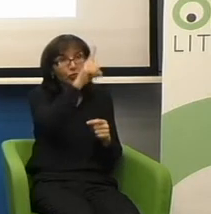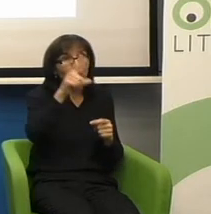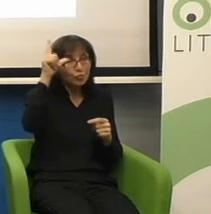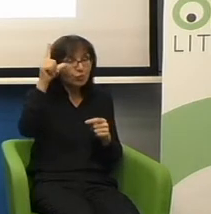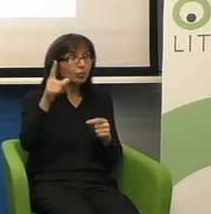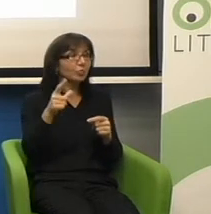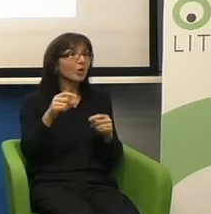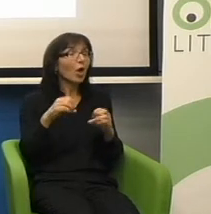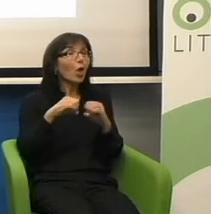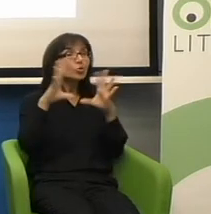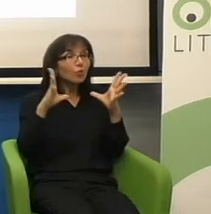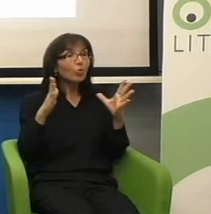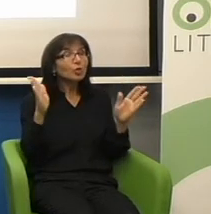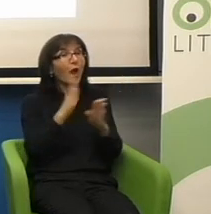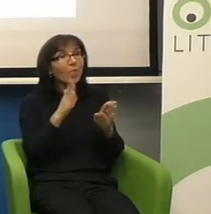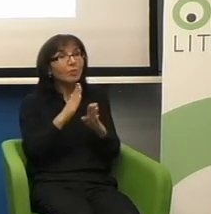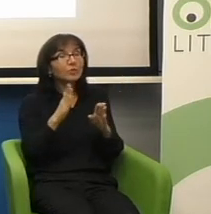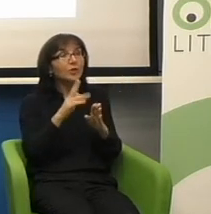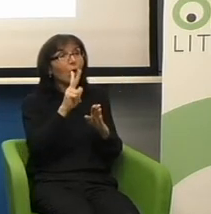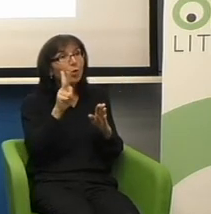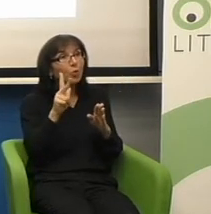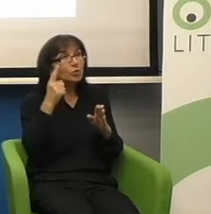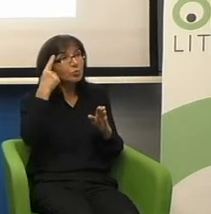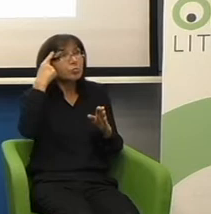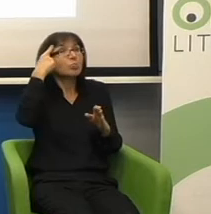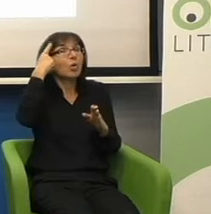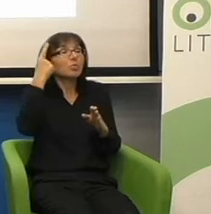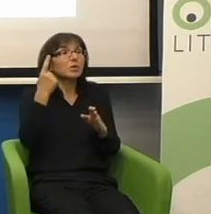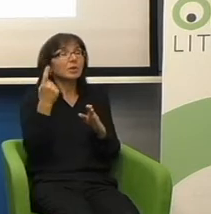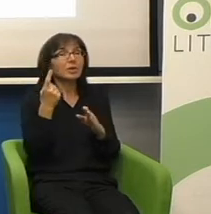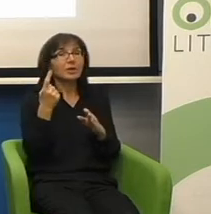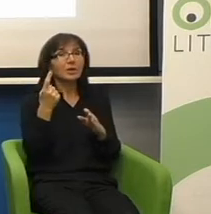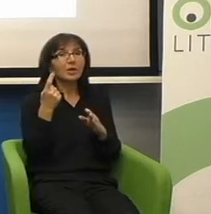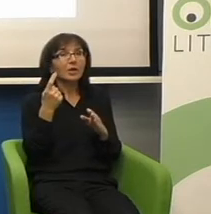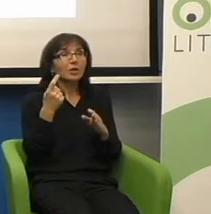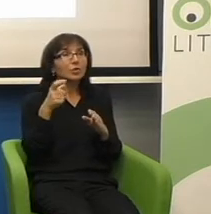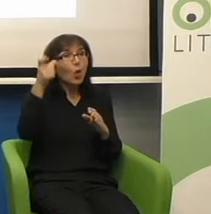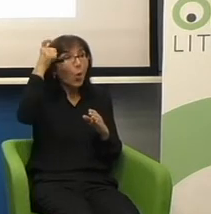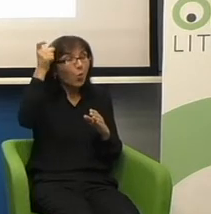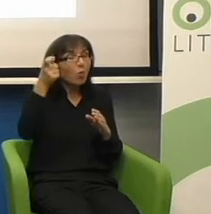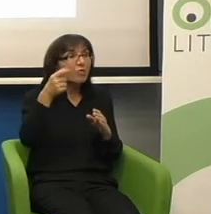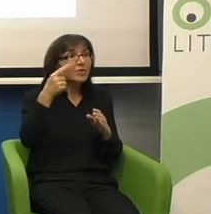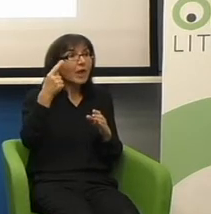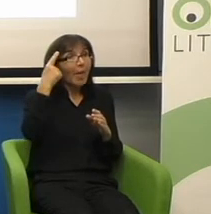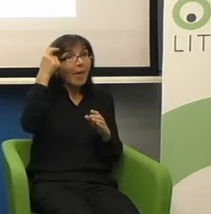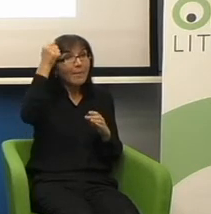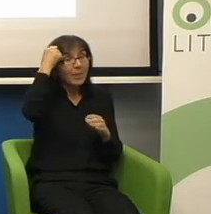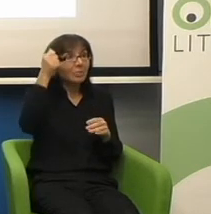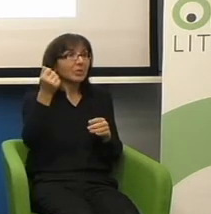atmosferę, której ktoś sobie coś przypomni, bo to jest głównie pamięć, a pamięć jest bardzo